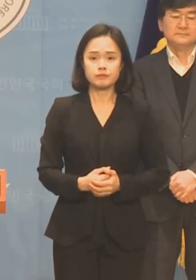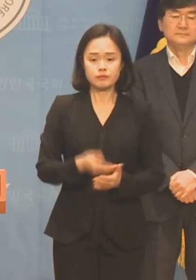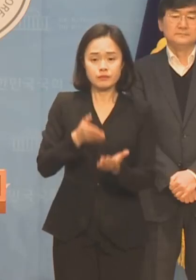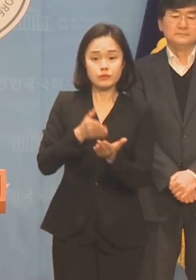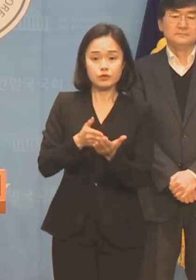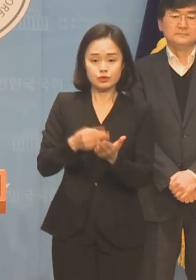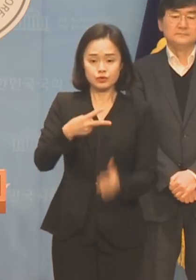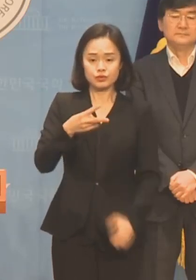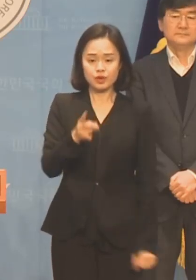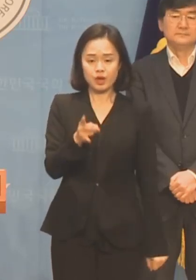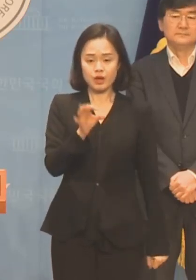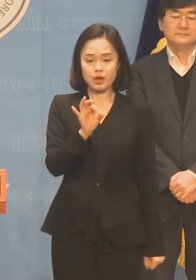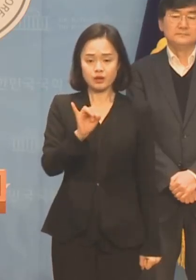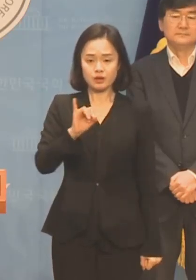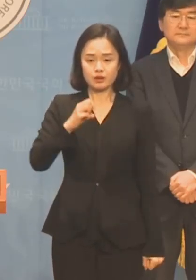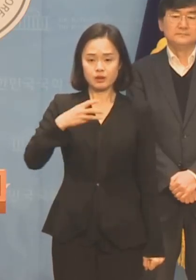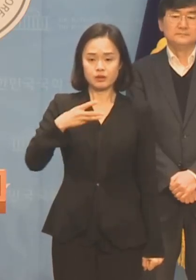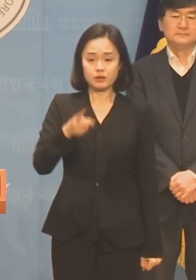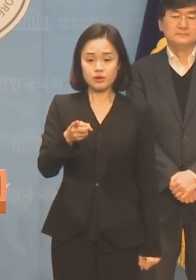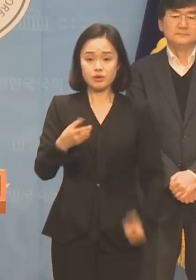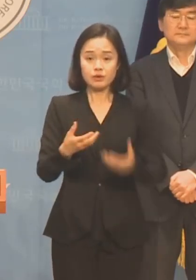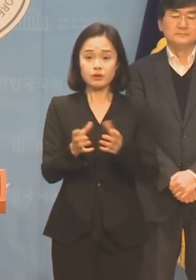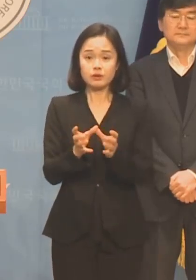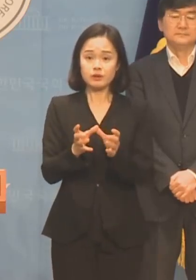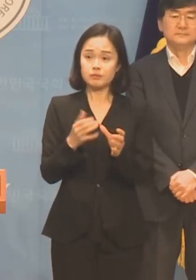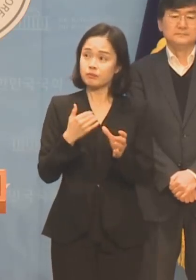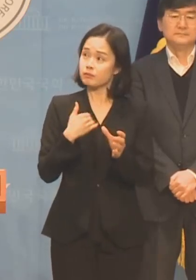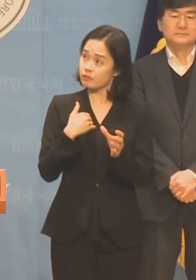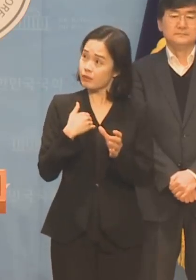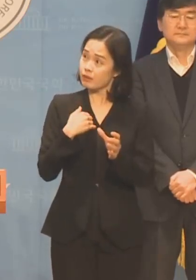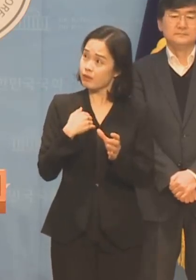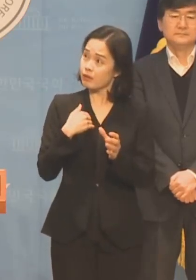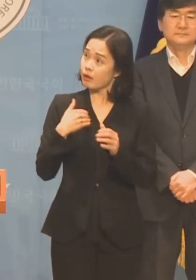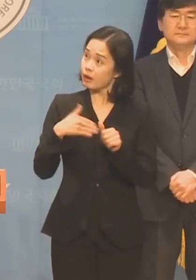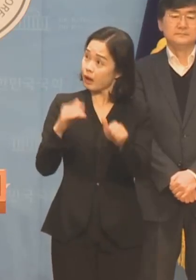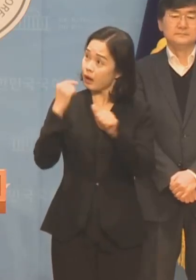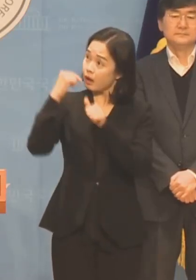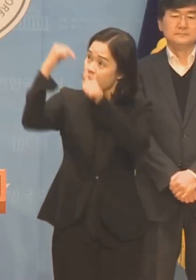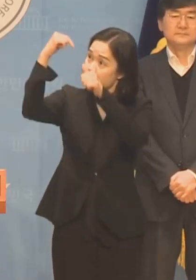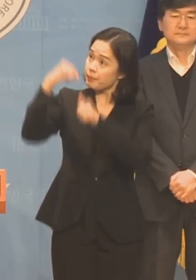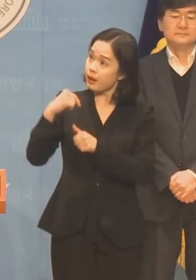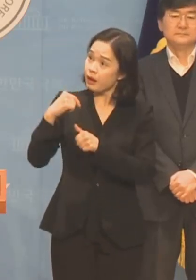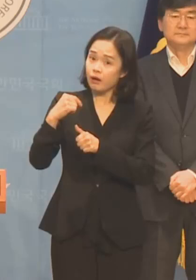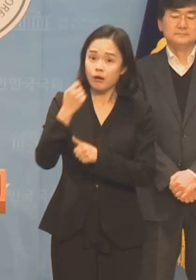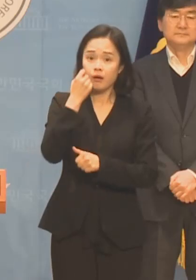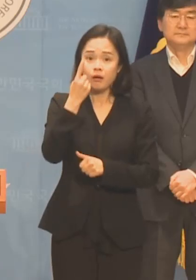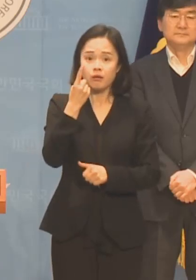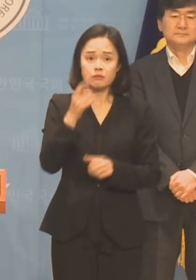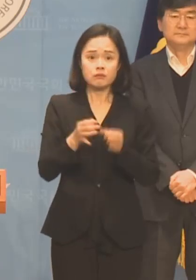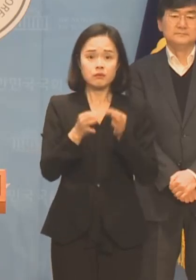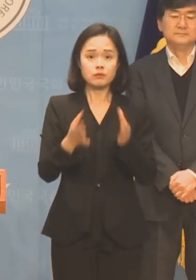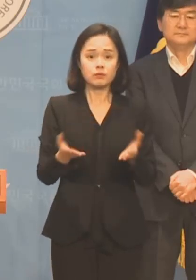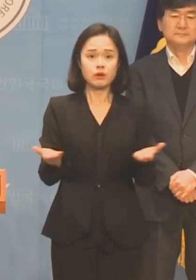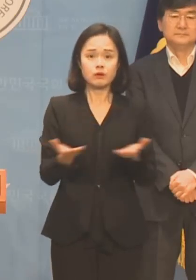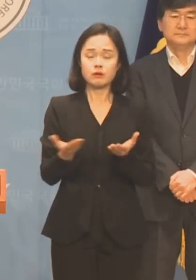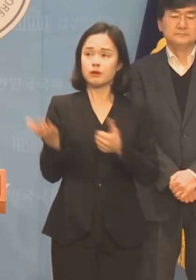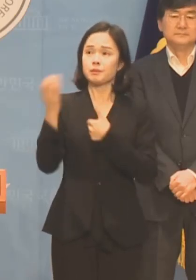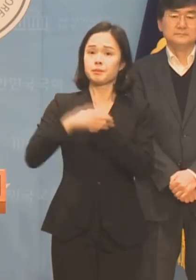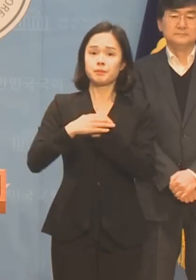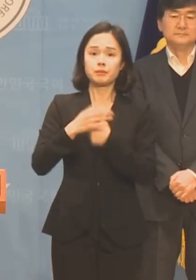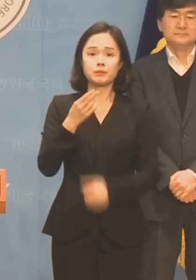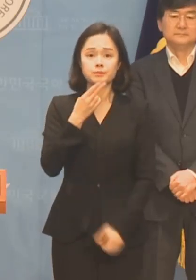곳에 발령되기까지 한두 달 동안 아무런 직무도 받지 못하고 책상과 전화기만 배치받은